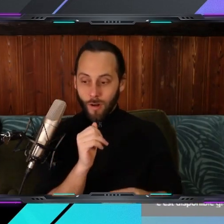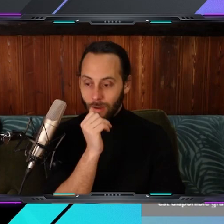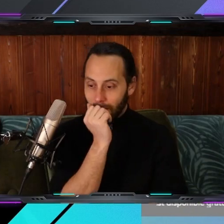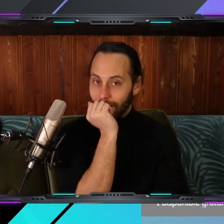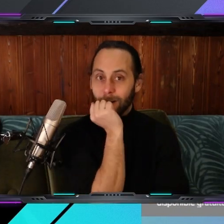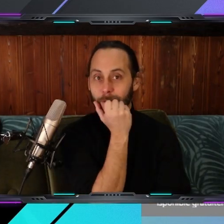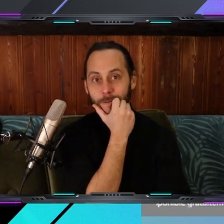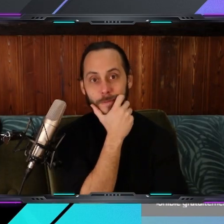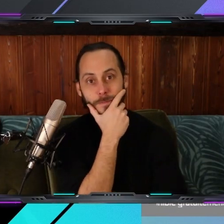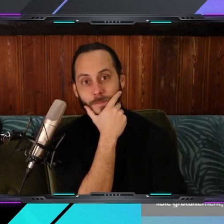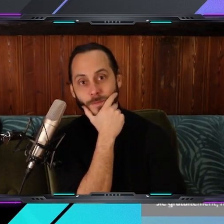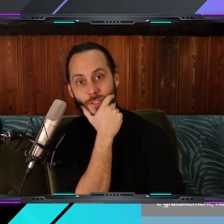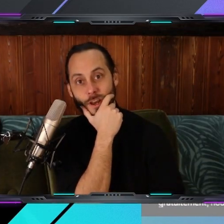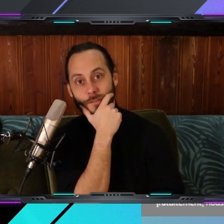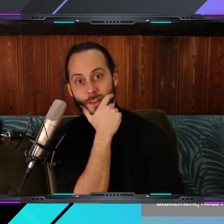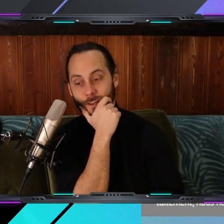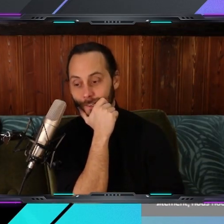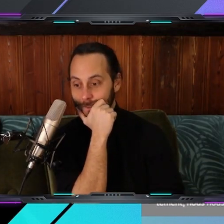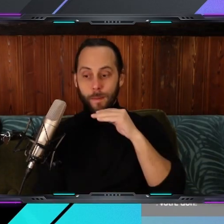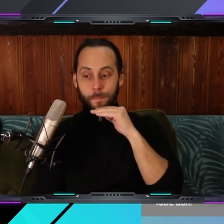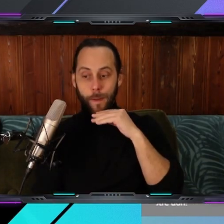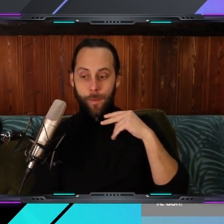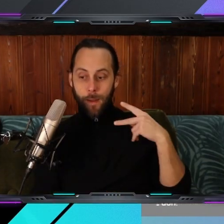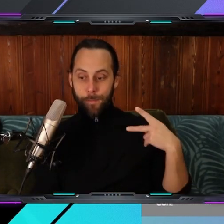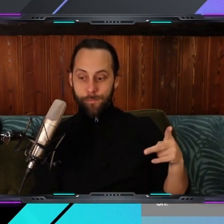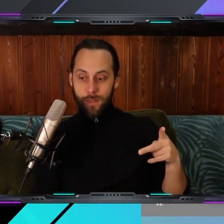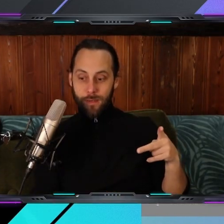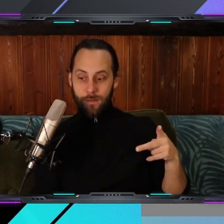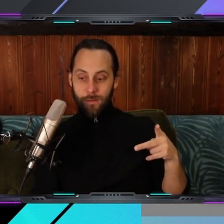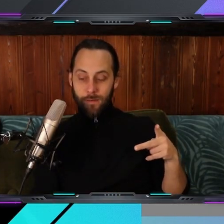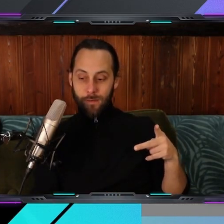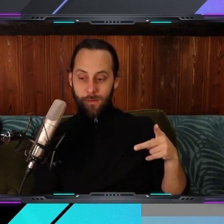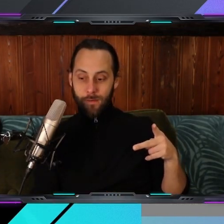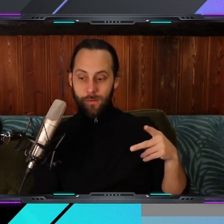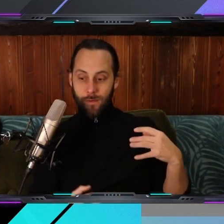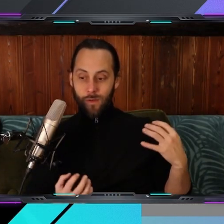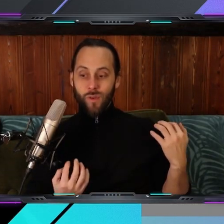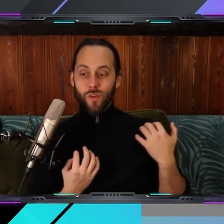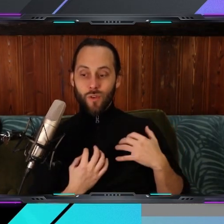Oh là là! Je l'avais, hein. Papa Pi